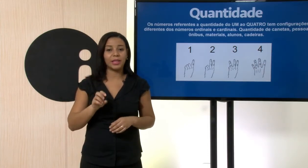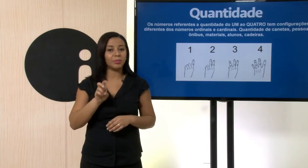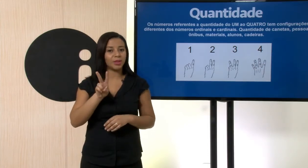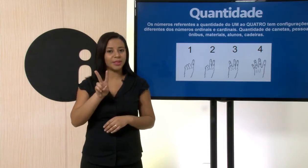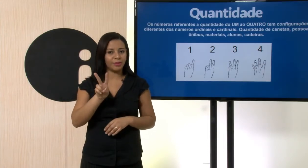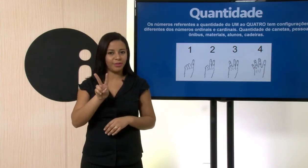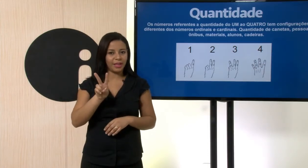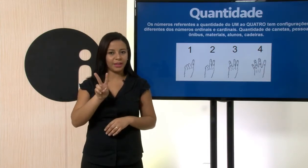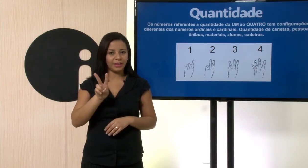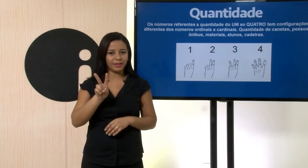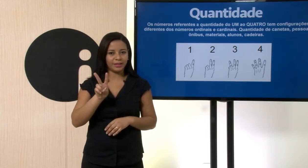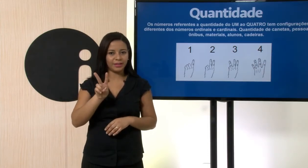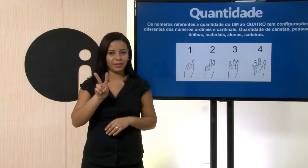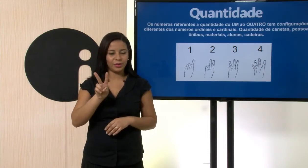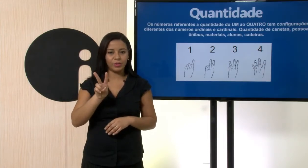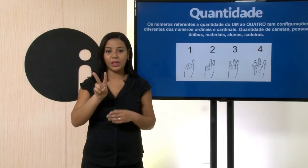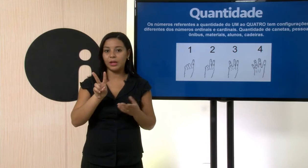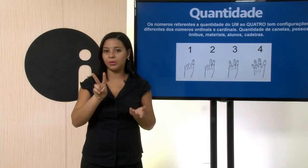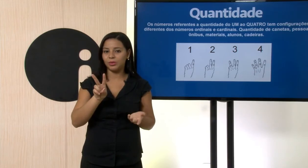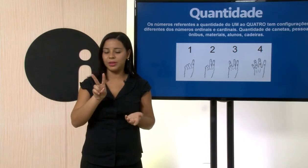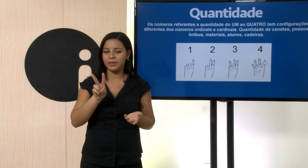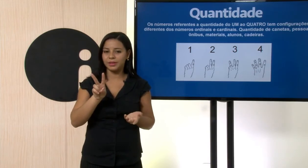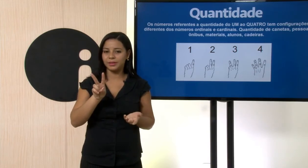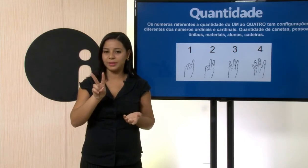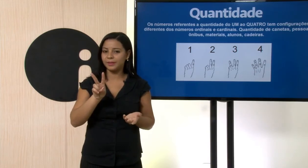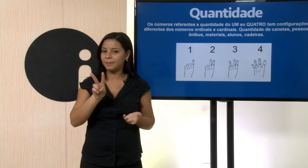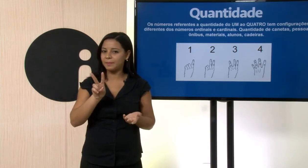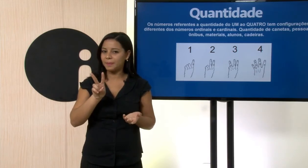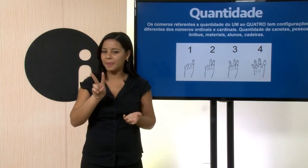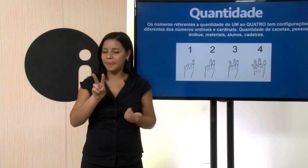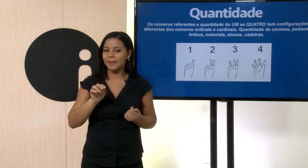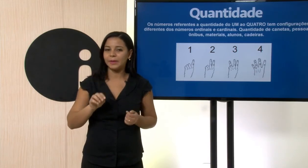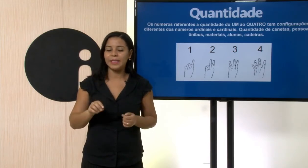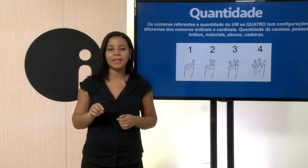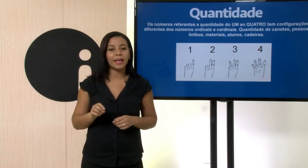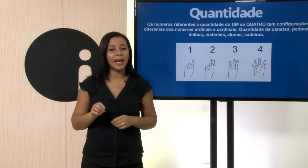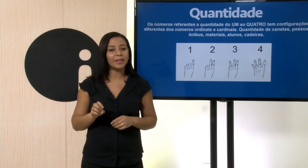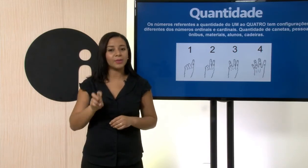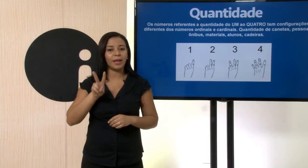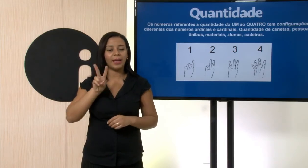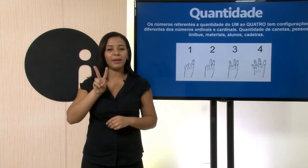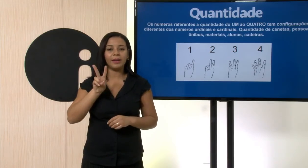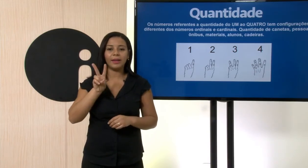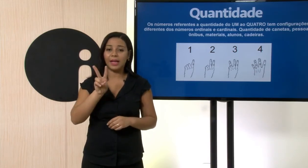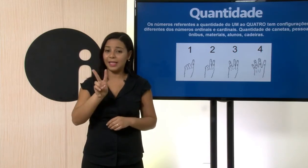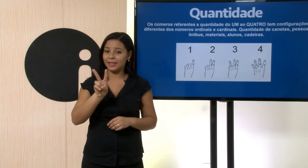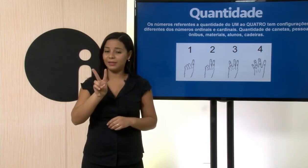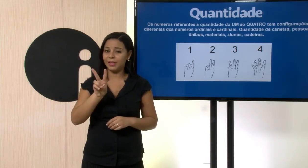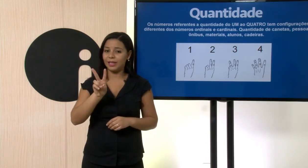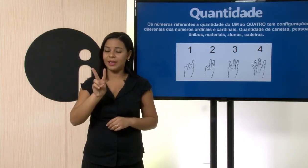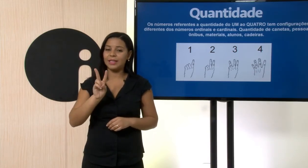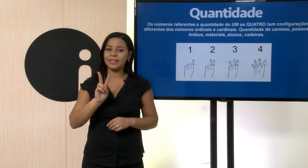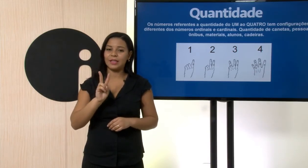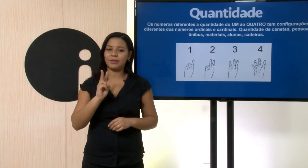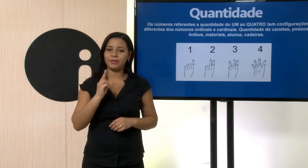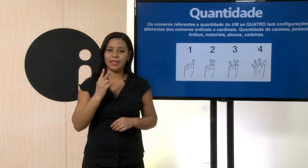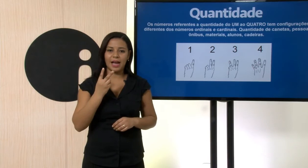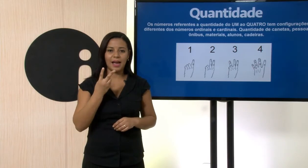ele pode ser o V ou ele é o 2? Então, nesse caso, é a letra V. Se eu